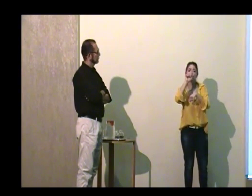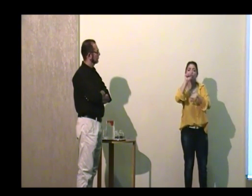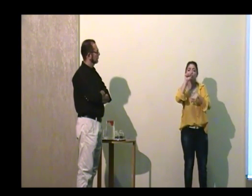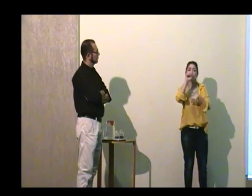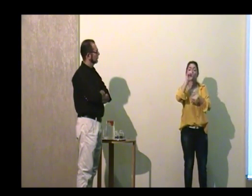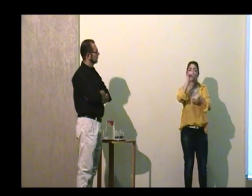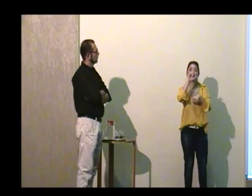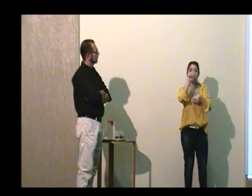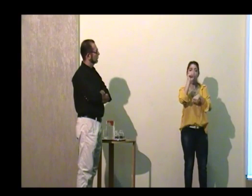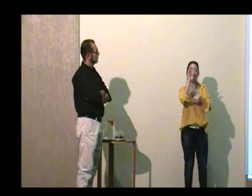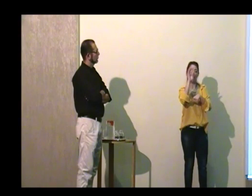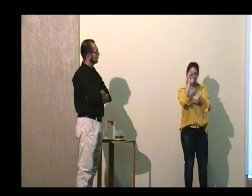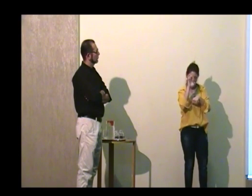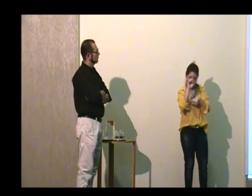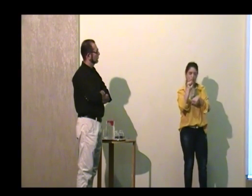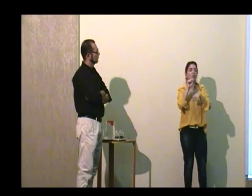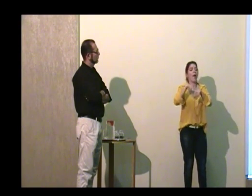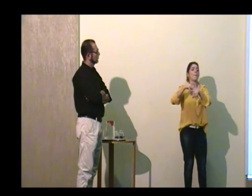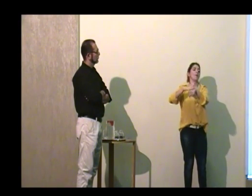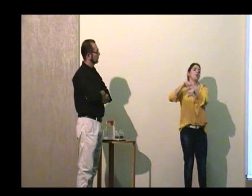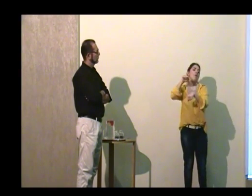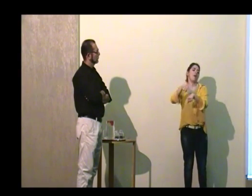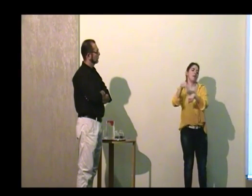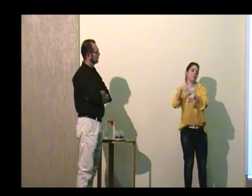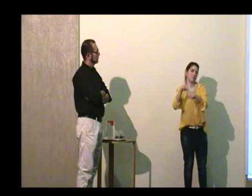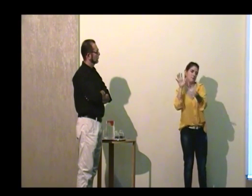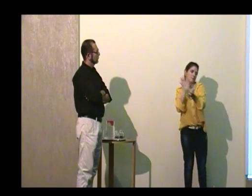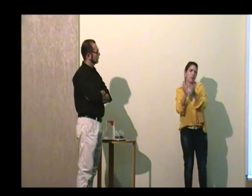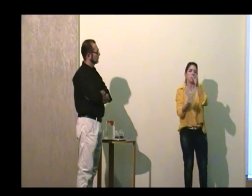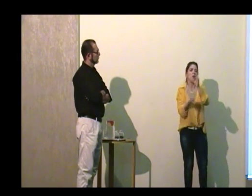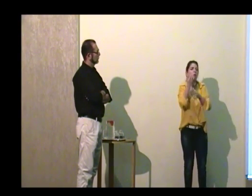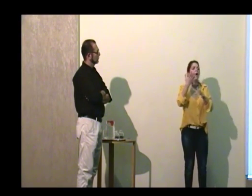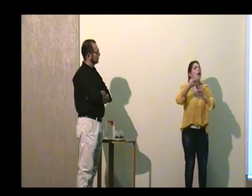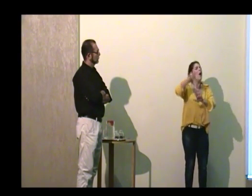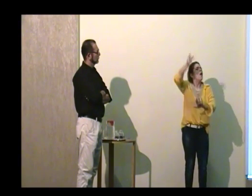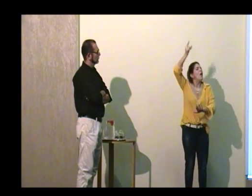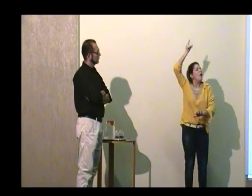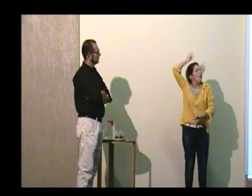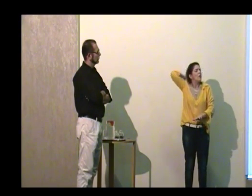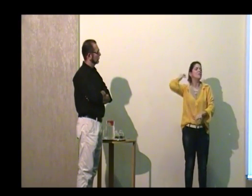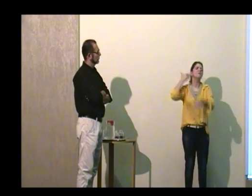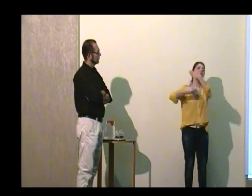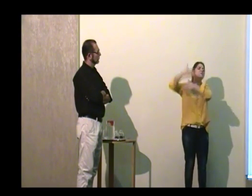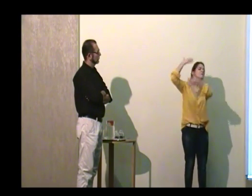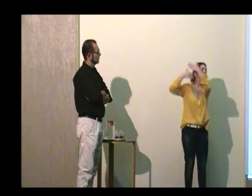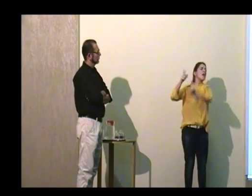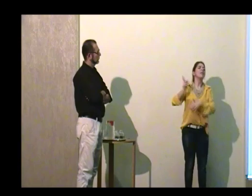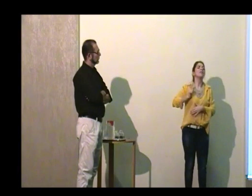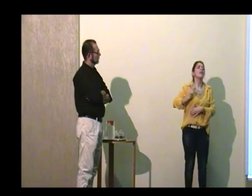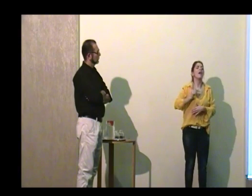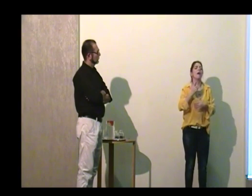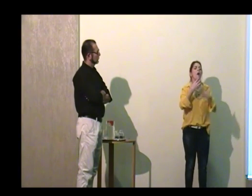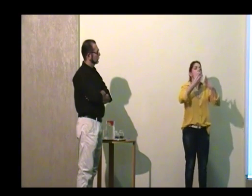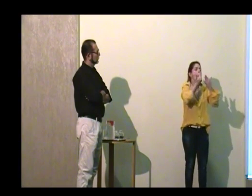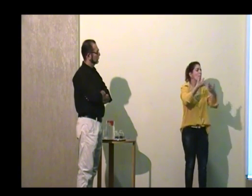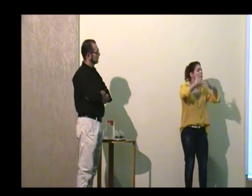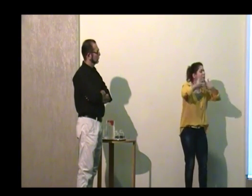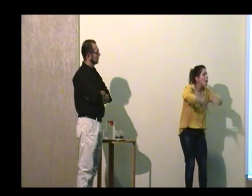E a diabetes está relacionada com esse nível de glicose. A gente vai já falar. E aí se torna uma doença por causa disso,